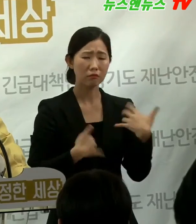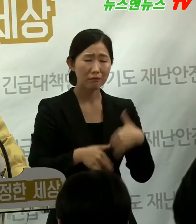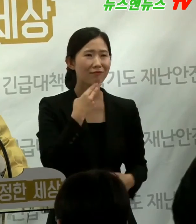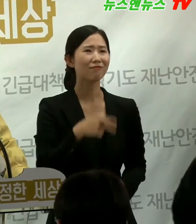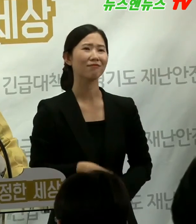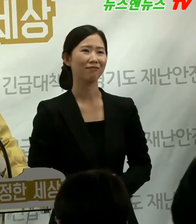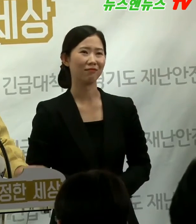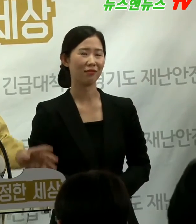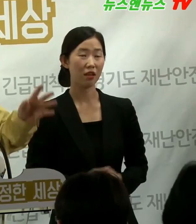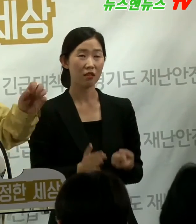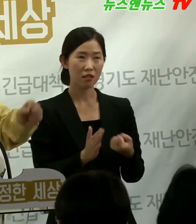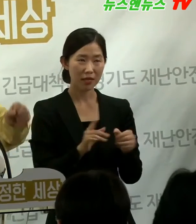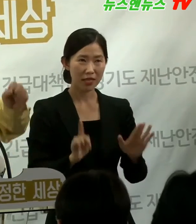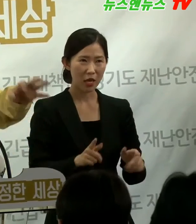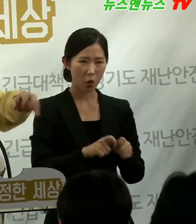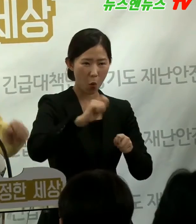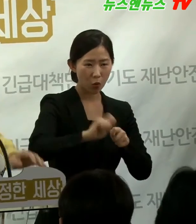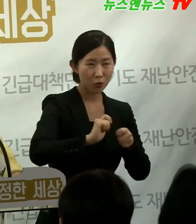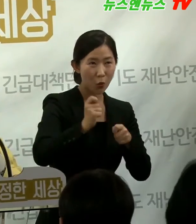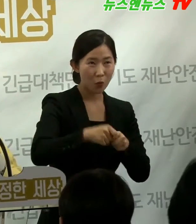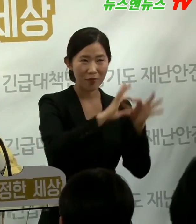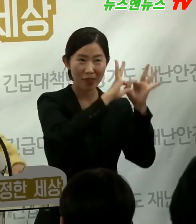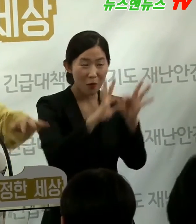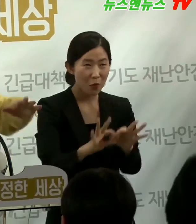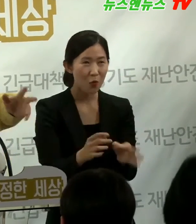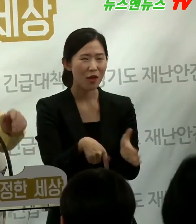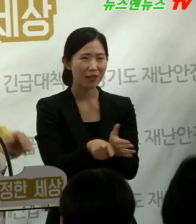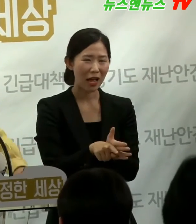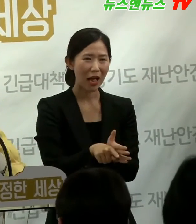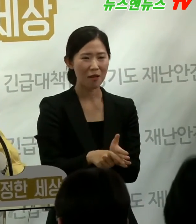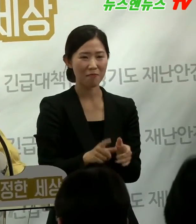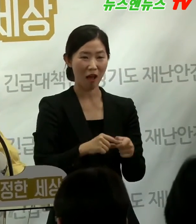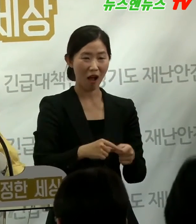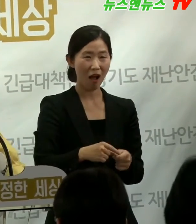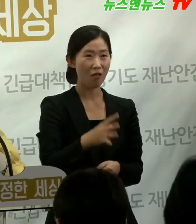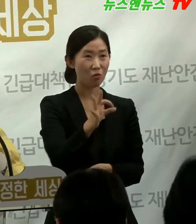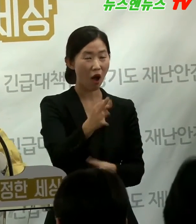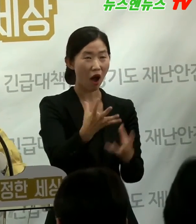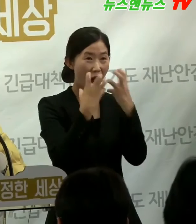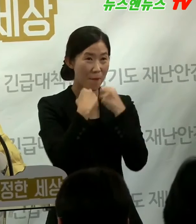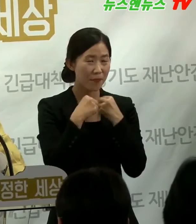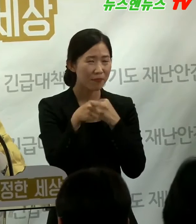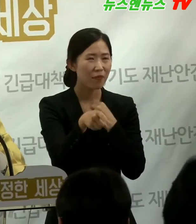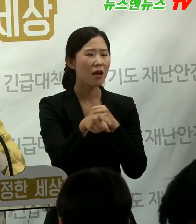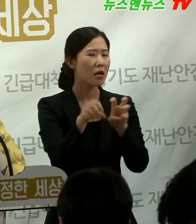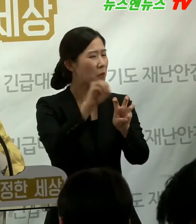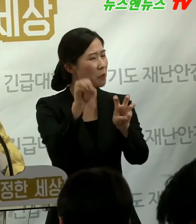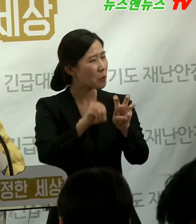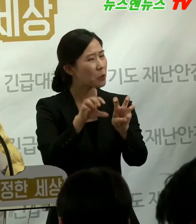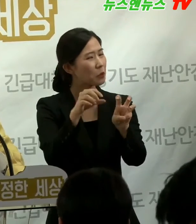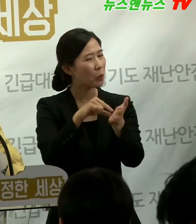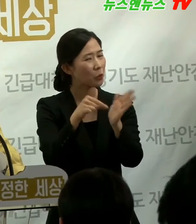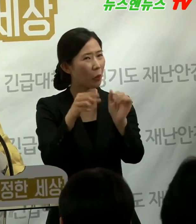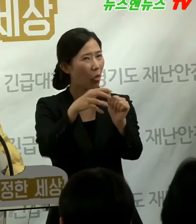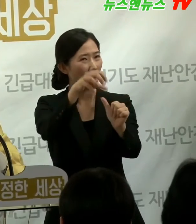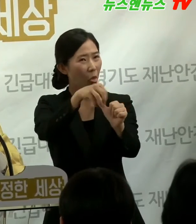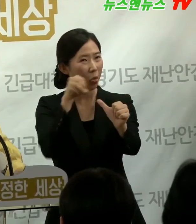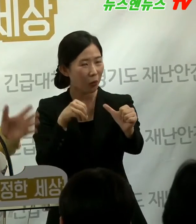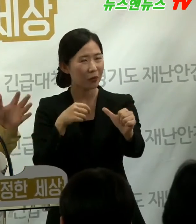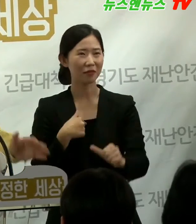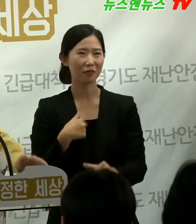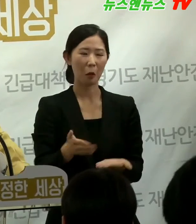되려면 너무 많이 따먹으면 그중에 30%를 떼서 다시 나눠주고 여기서 만약에 한 판에 부가가치시대 조금 좀 생긴다고